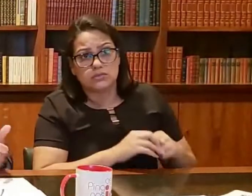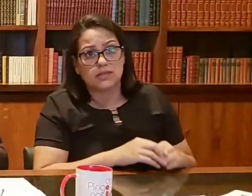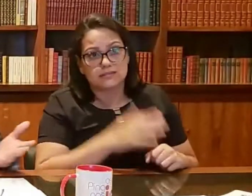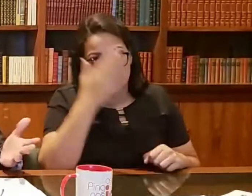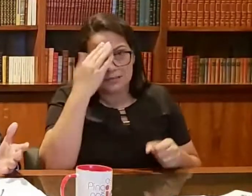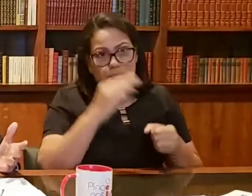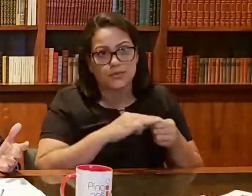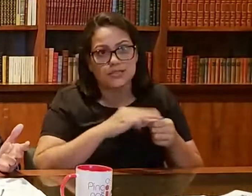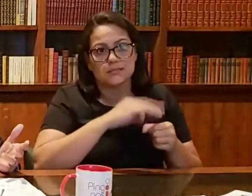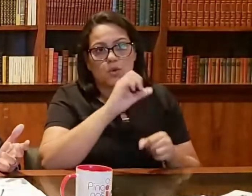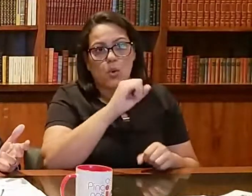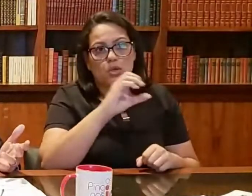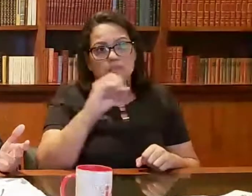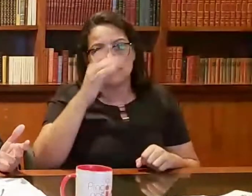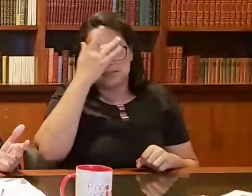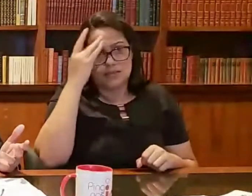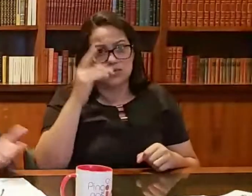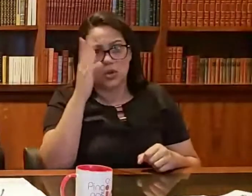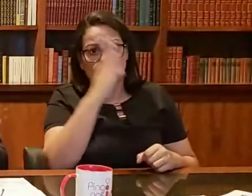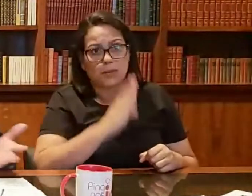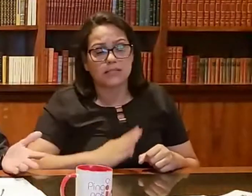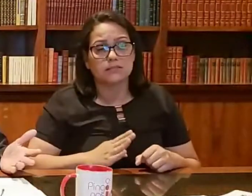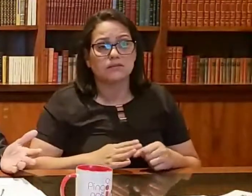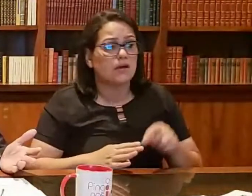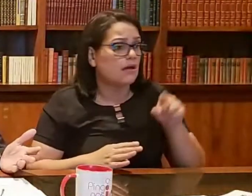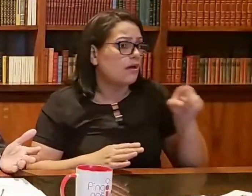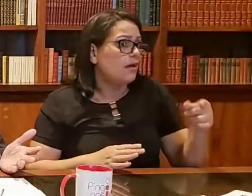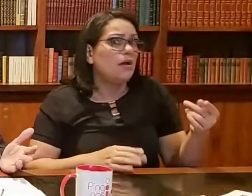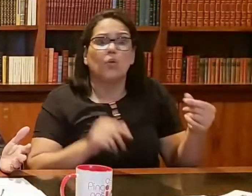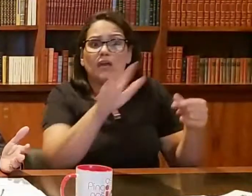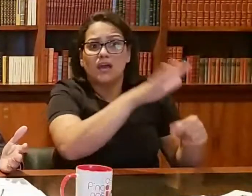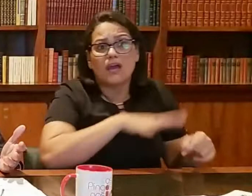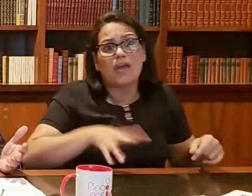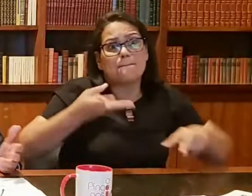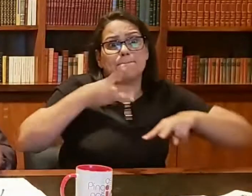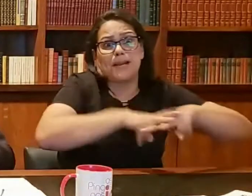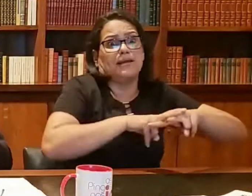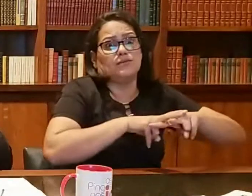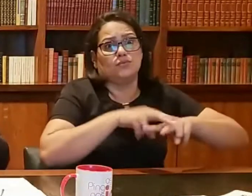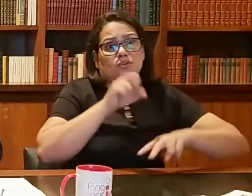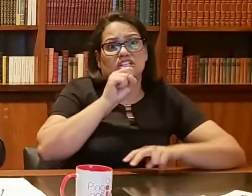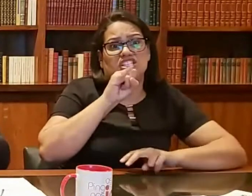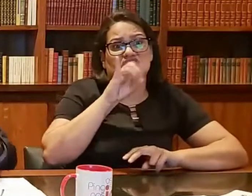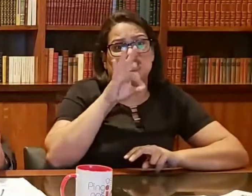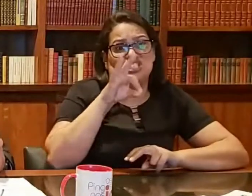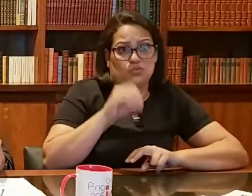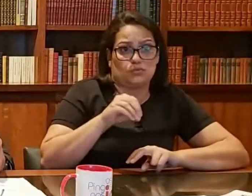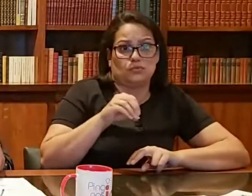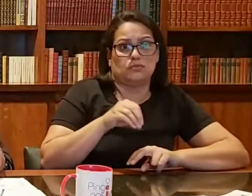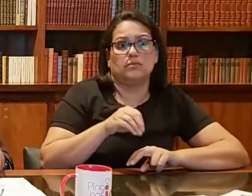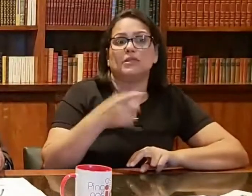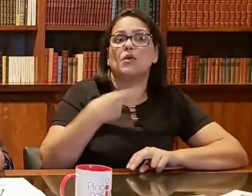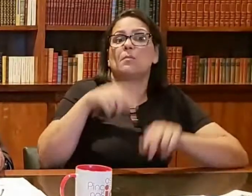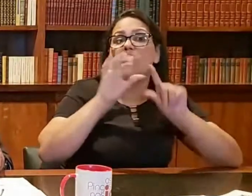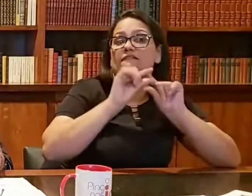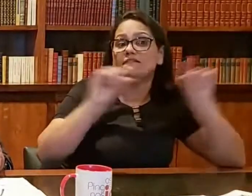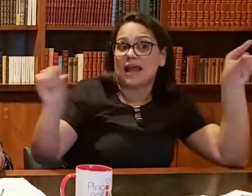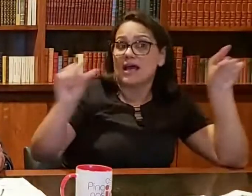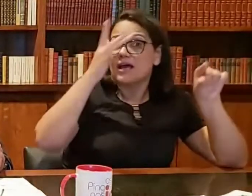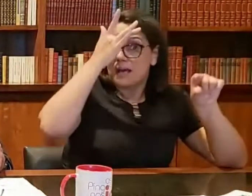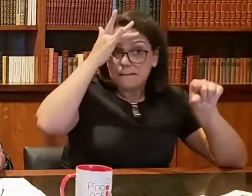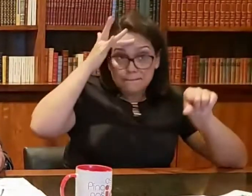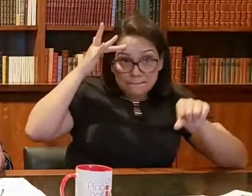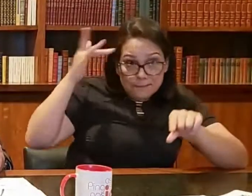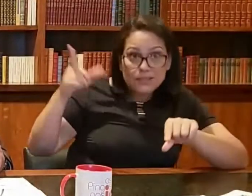Brasil. Ele que decide. É o estado de sítio. E um velho ditado, não sei de quem é. Aquele que abre